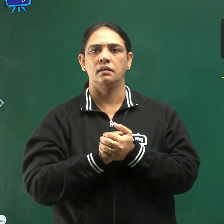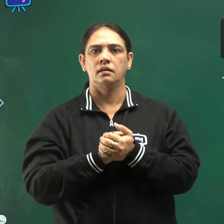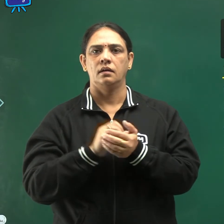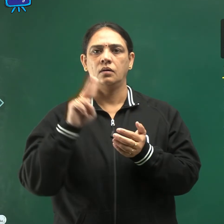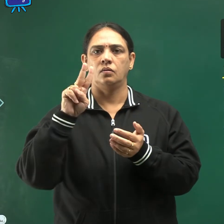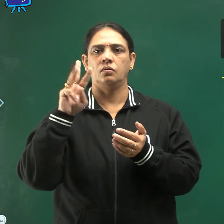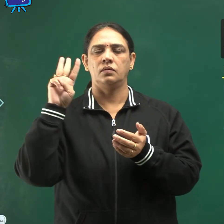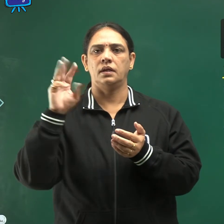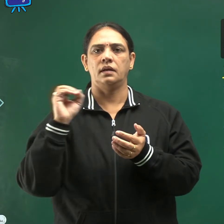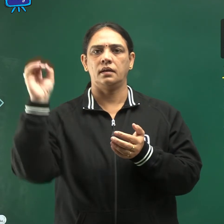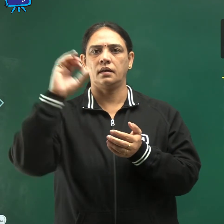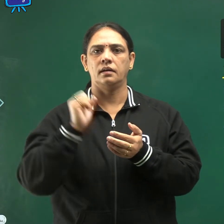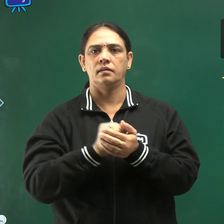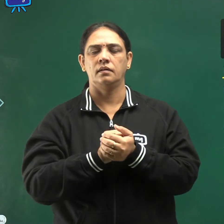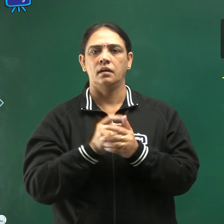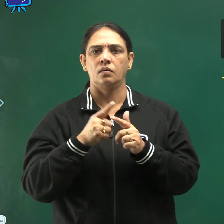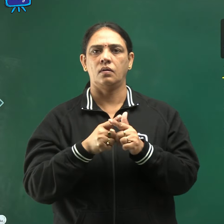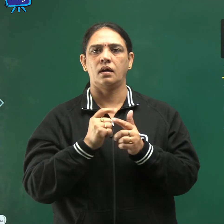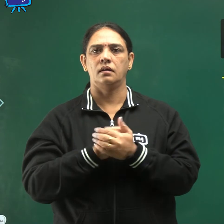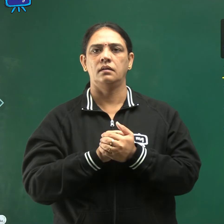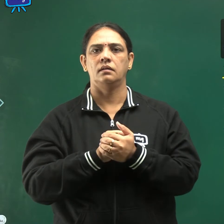23 डिग्री गुणा